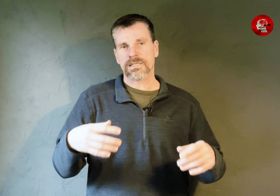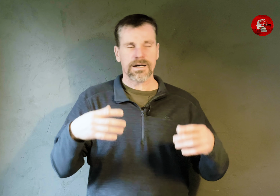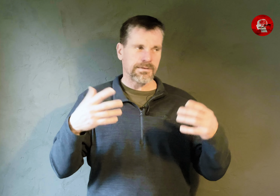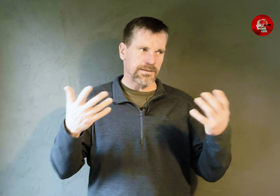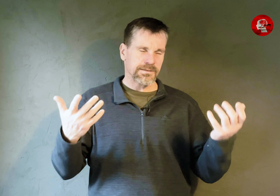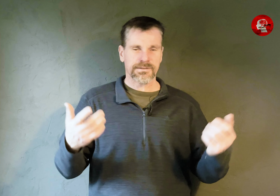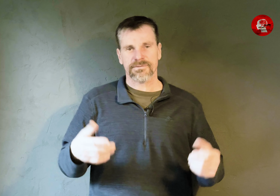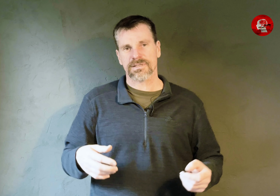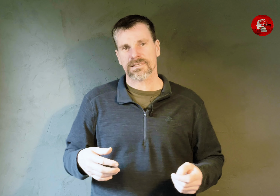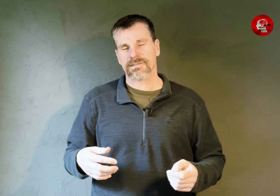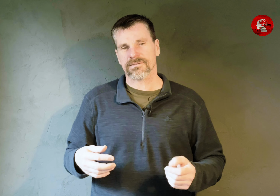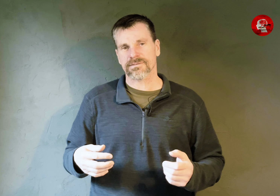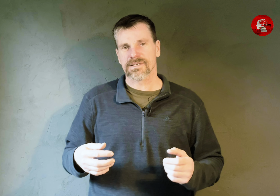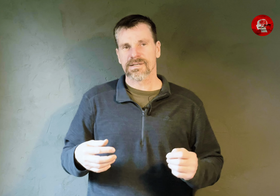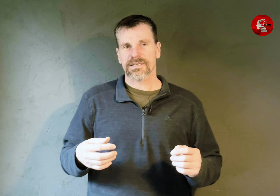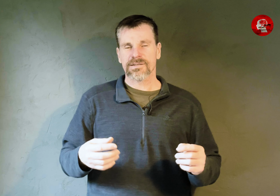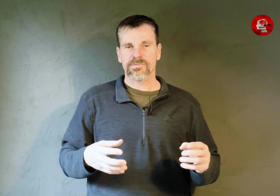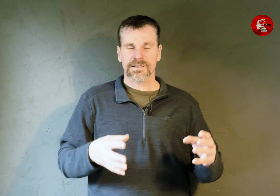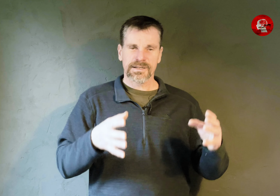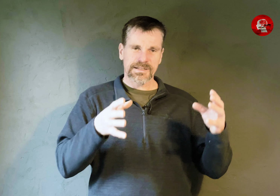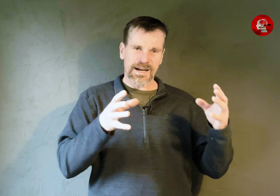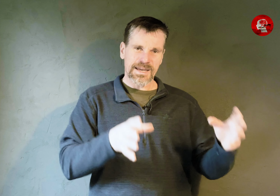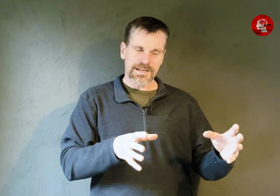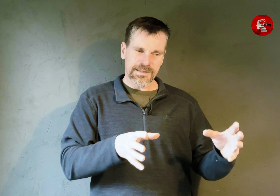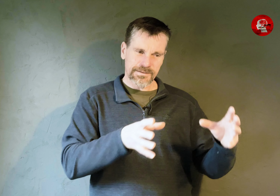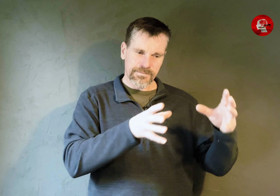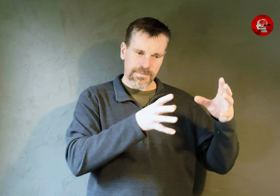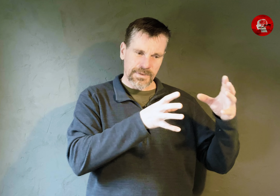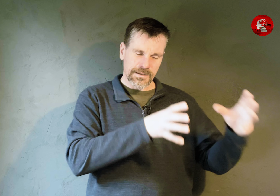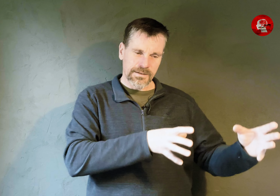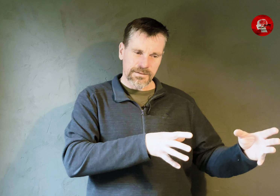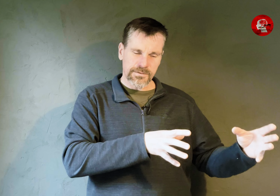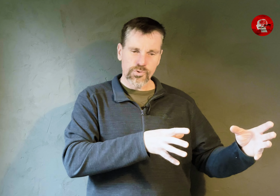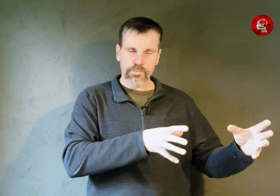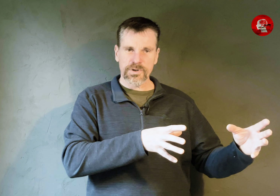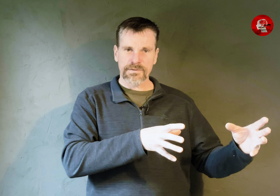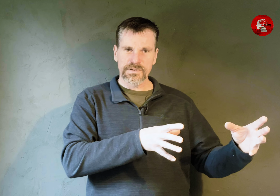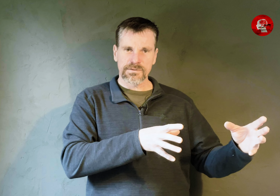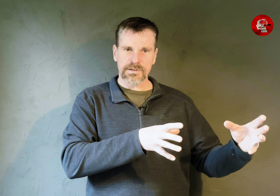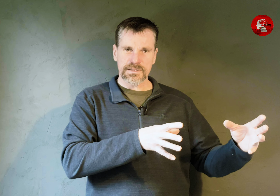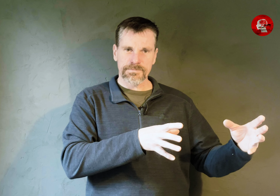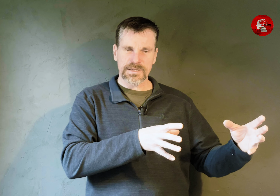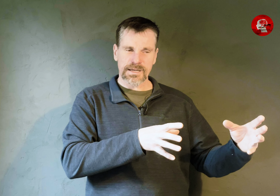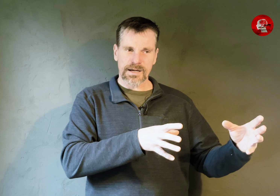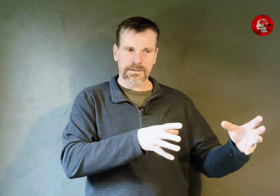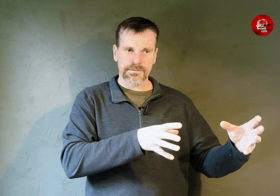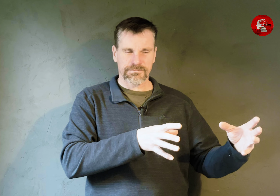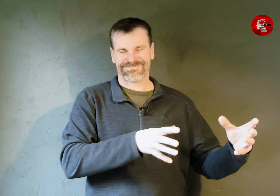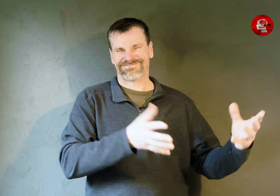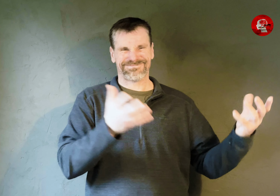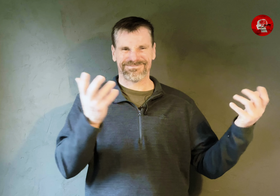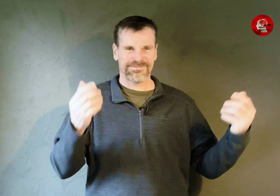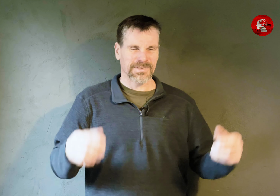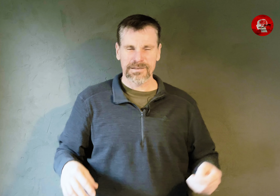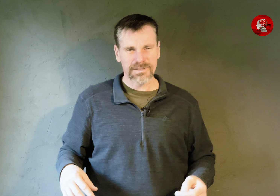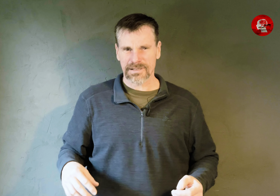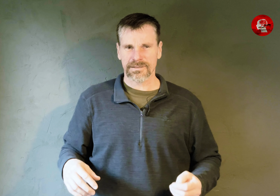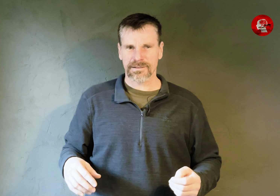aber wie gesagt gegenüber der eigentlichen ursprünglichen erfindung aus der 70er jahre nicht mithalten kann